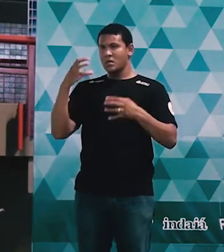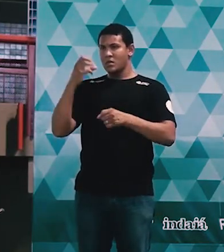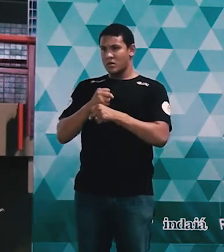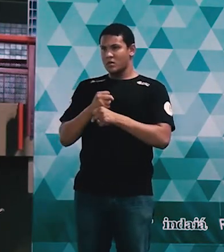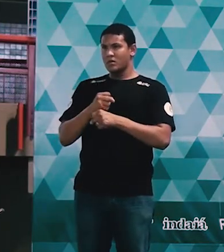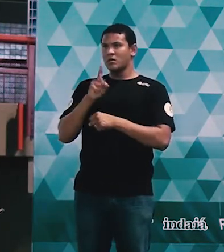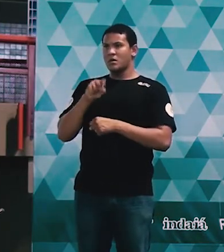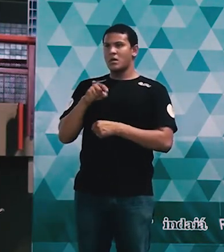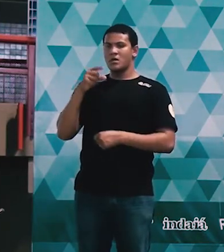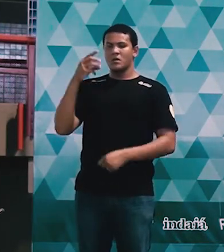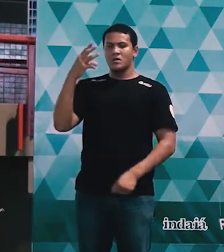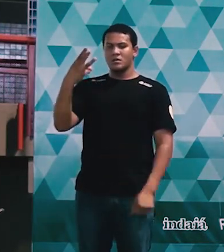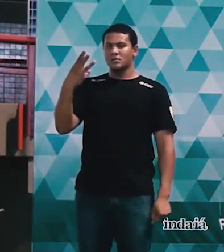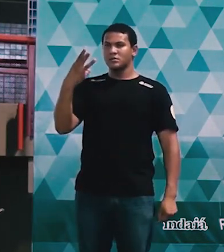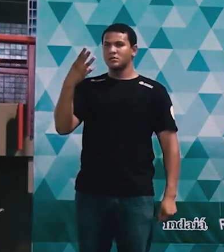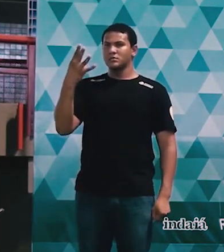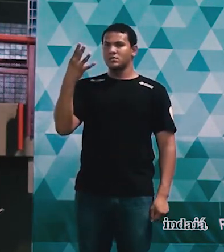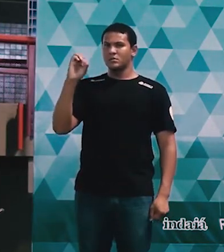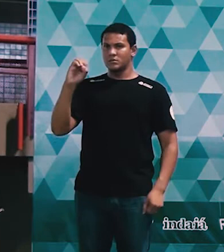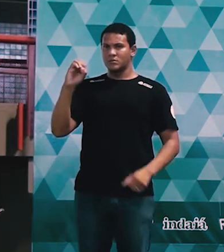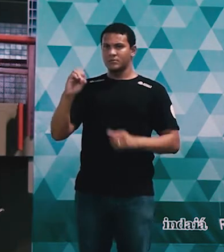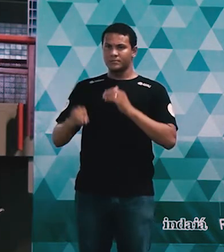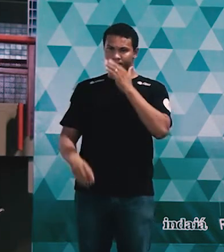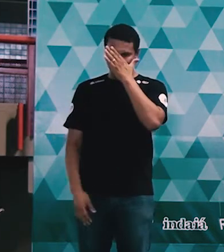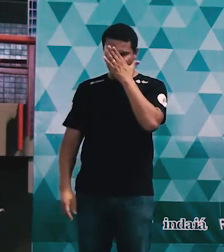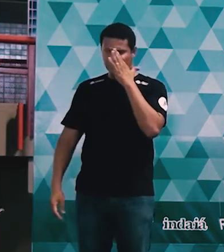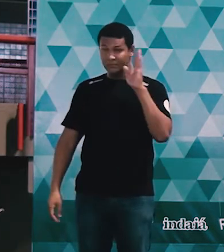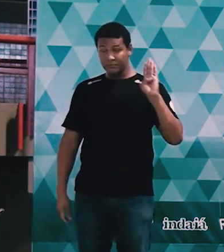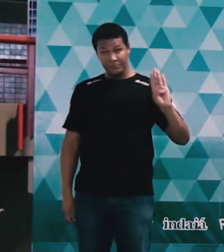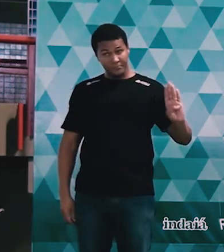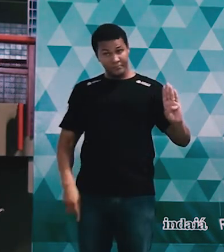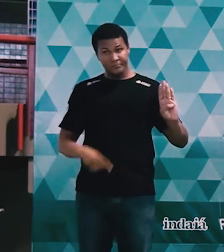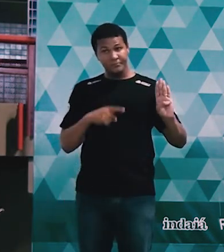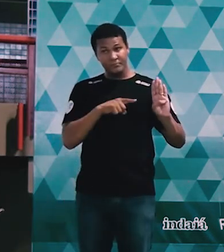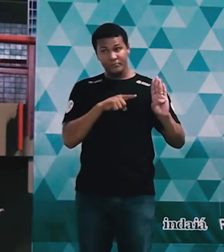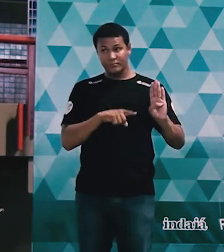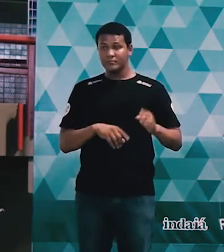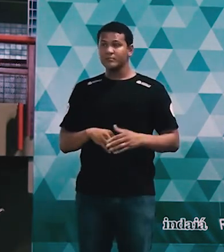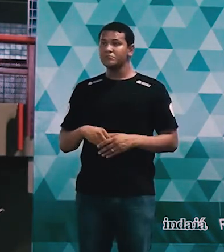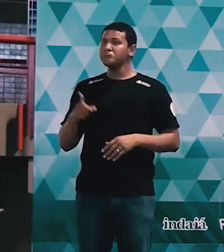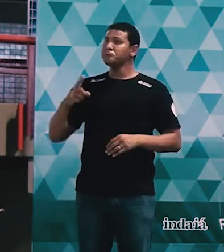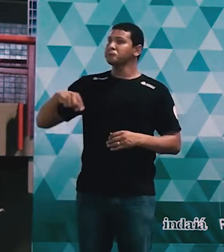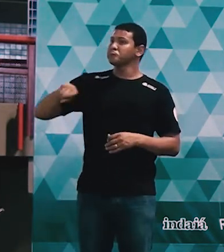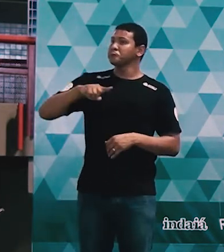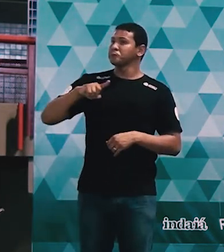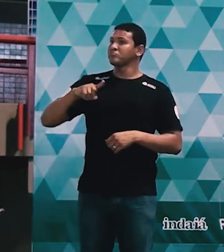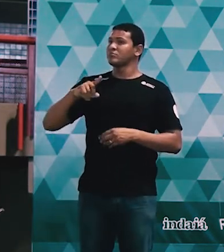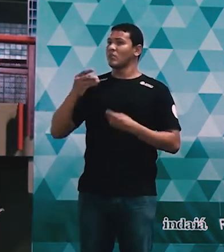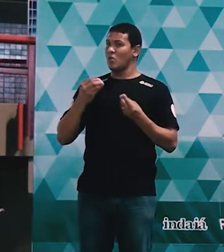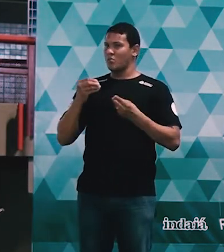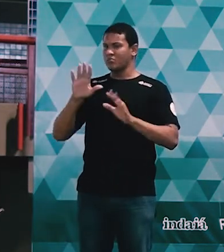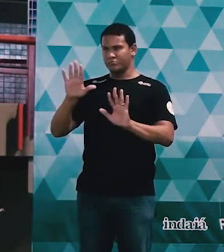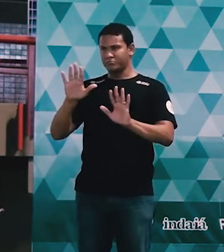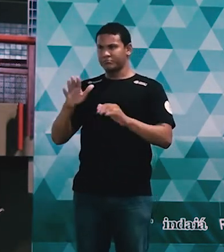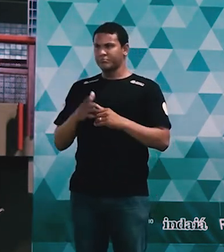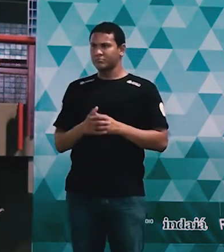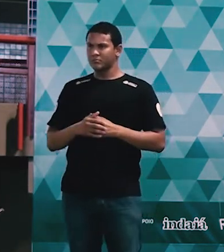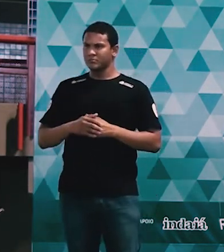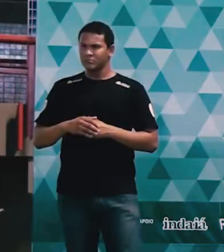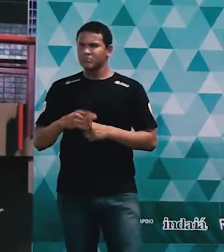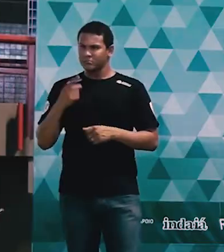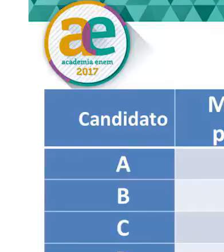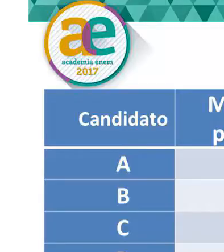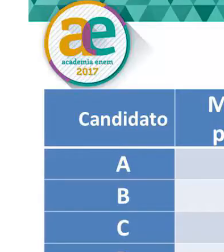segundo candidato, que é o candidato B, deu 340. Então, o que é que vocês poderiam fazer? Façam o seguinte, ó. Tá vendo